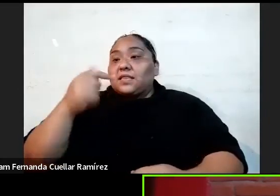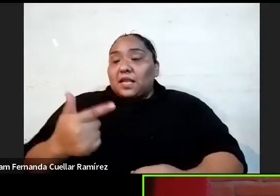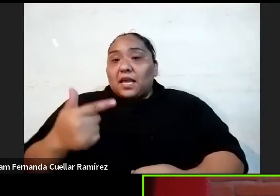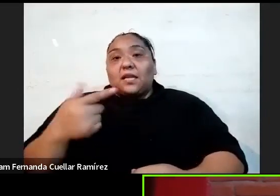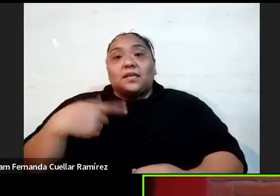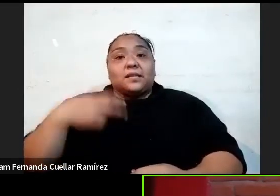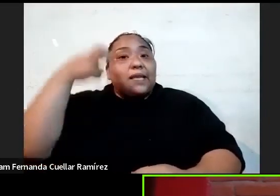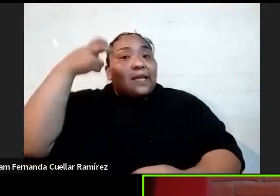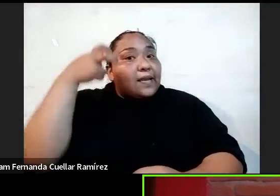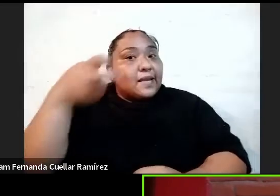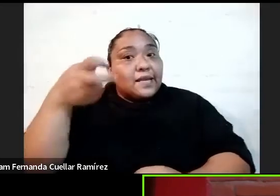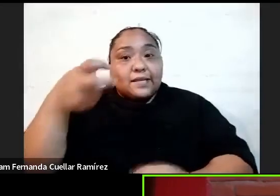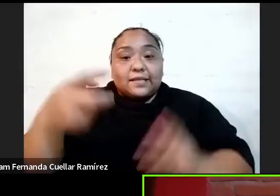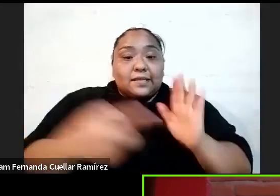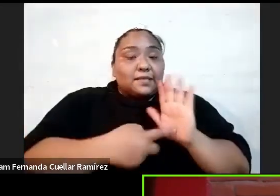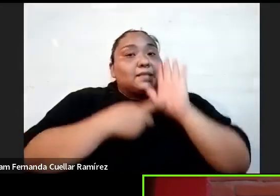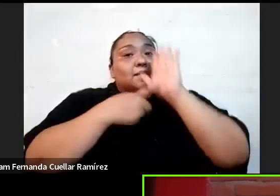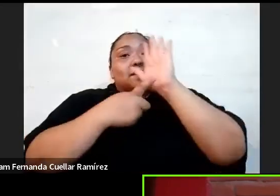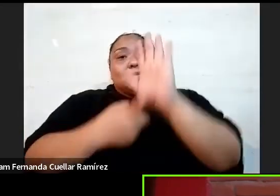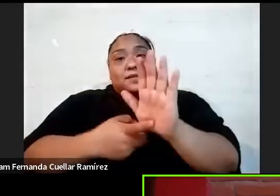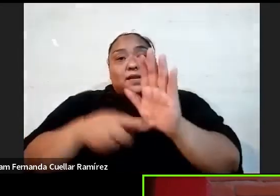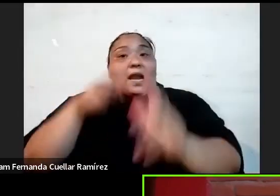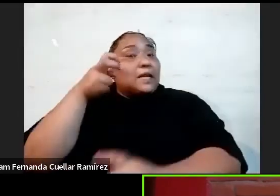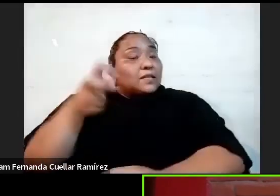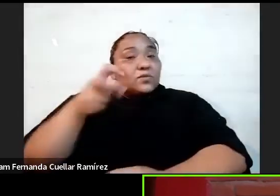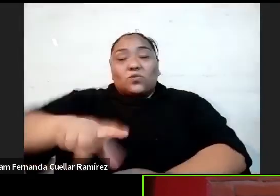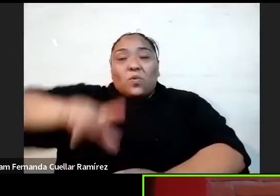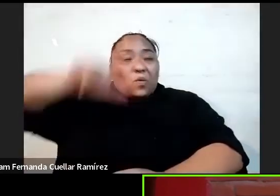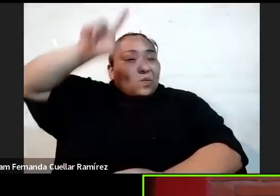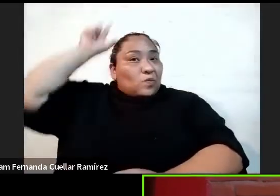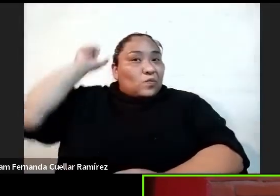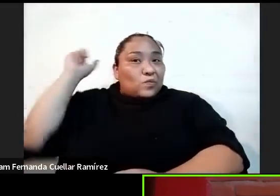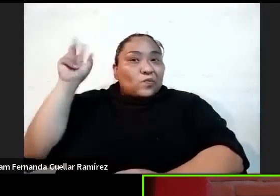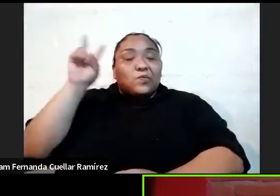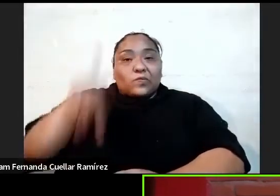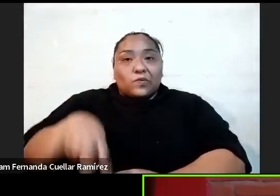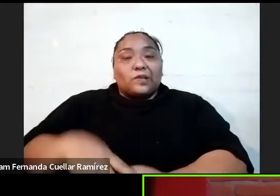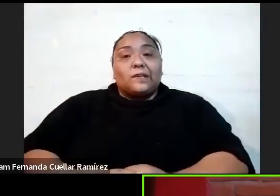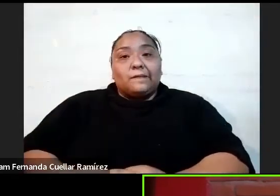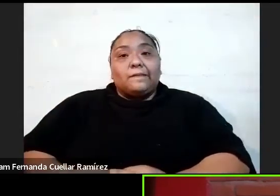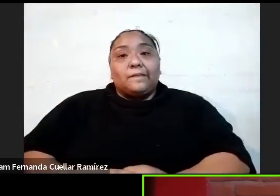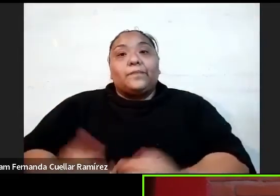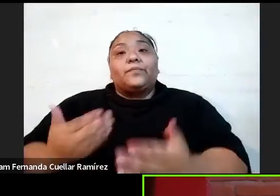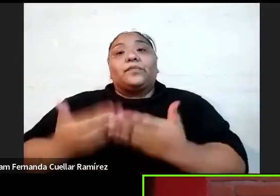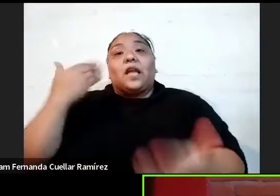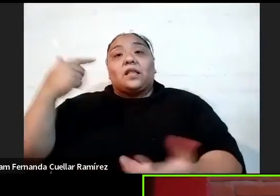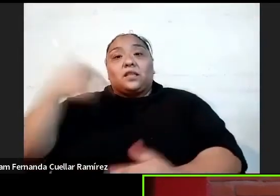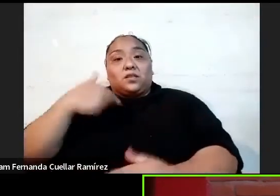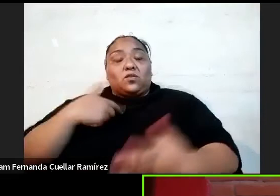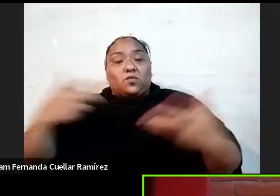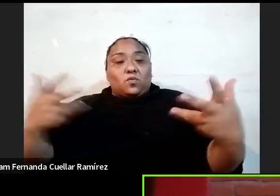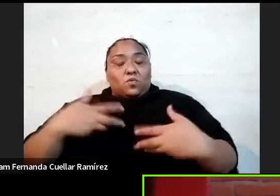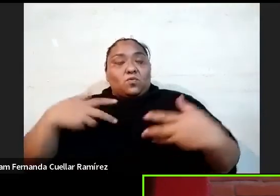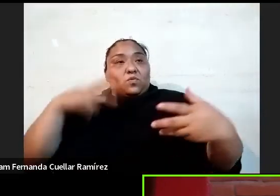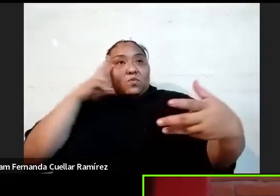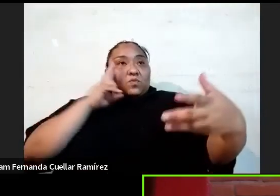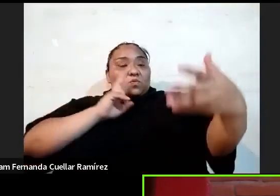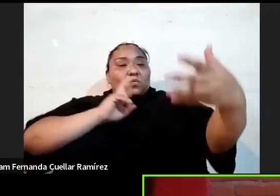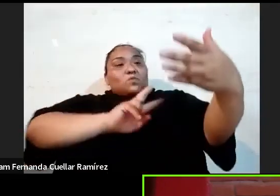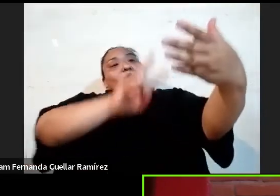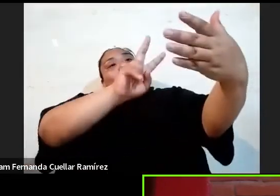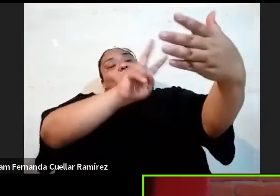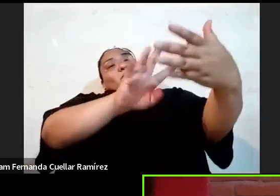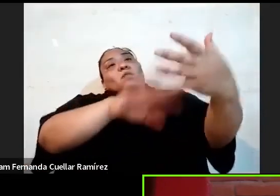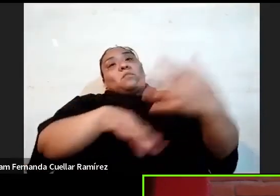de ese punto de vista. Y está muy loco. O sea, porque, por ejemplo, también antes de hacer yo drag, las veía a ellas en El Vicio,